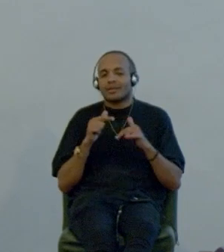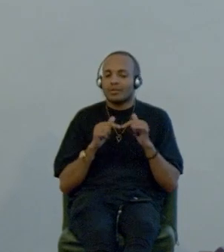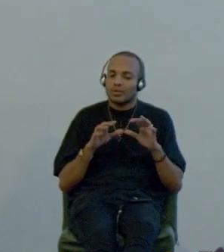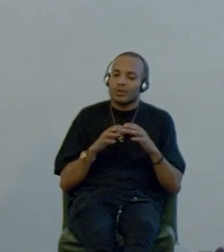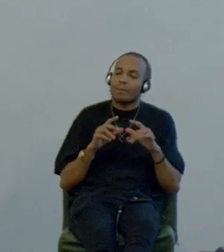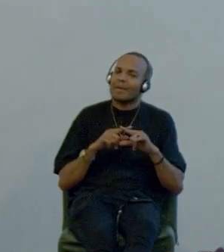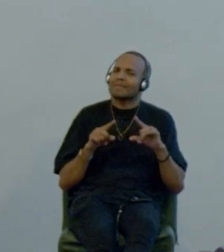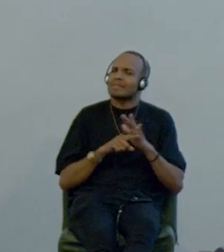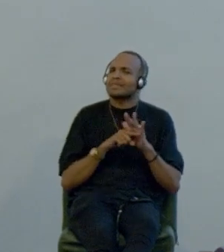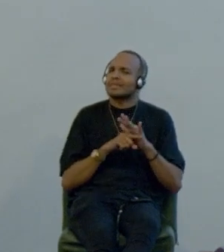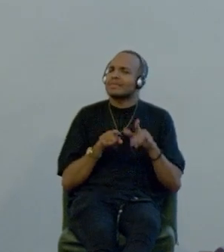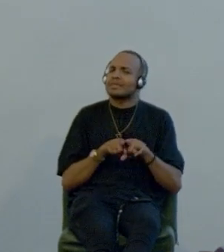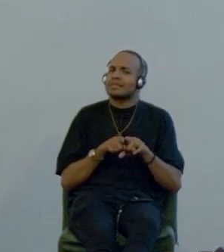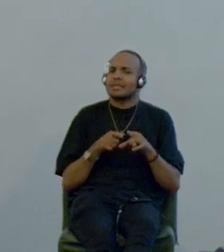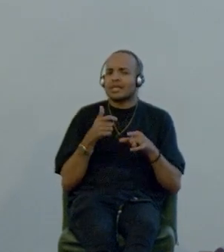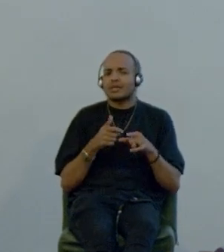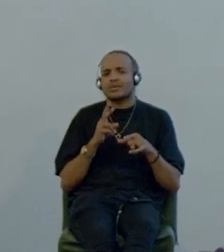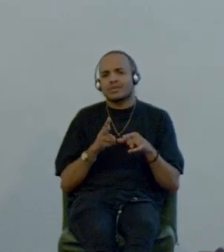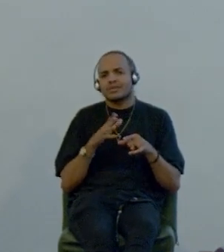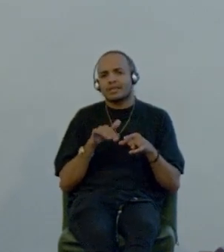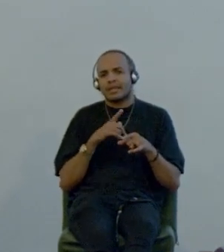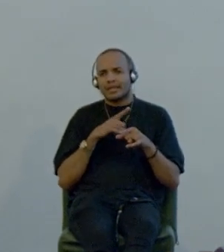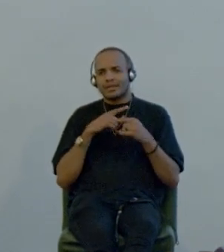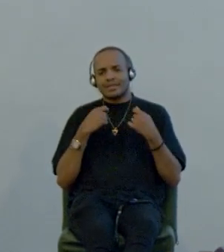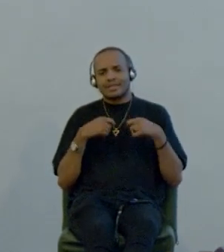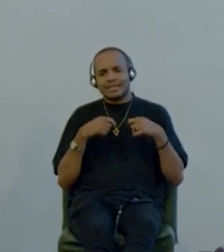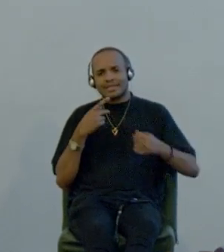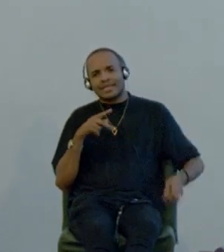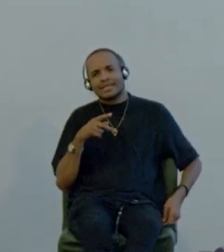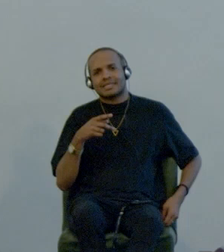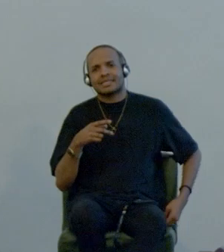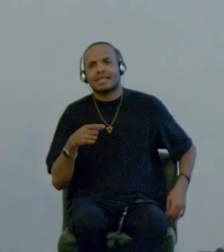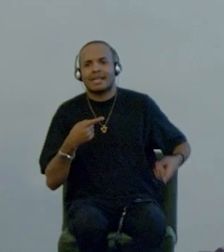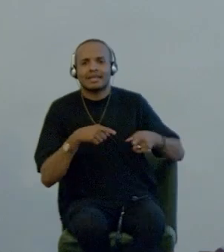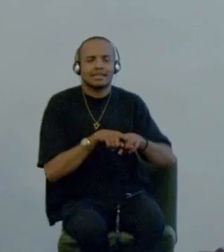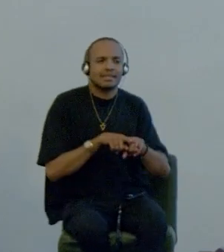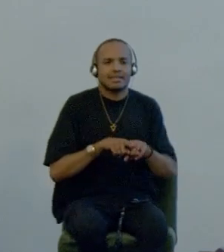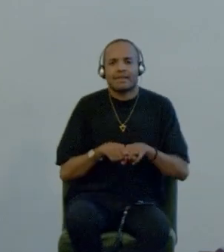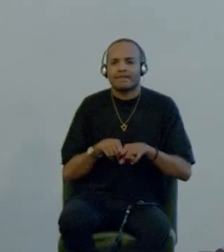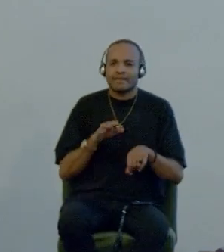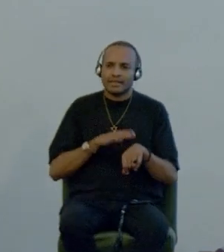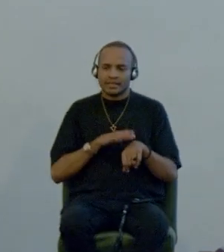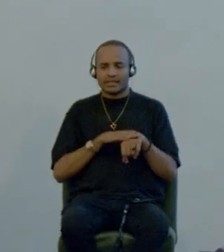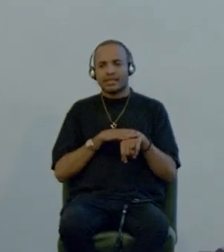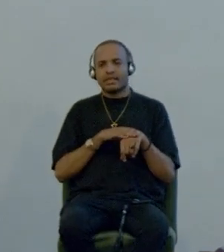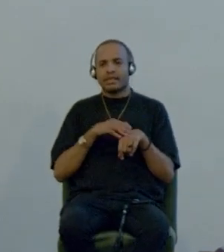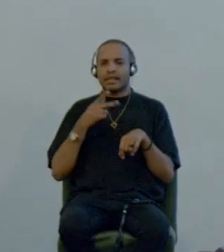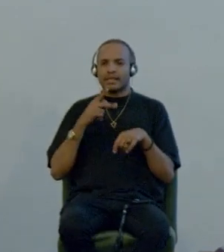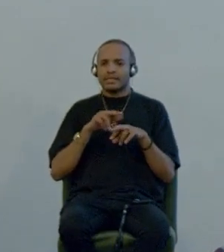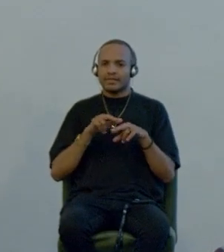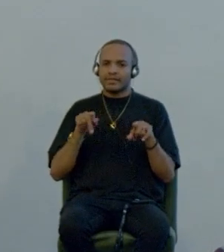ces alliances pour faire ces choses étranges que sont les livres que je fais avec maintenant les